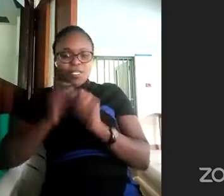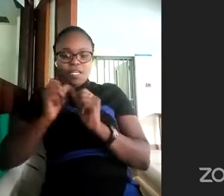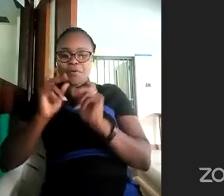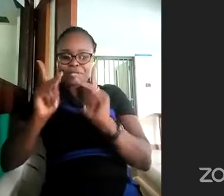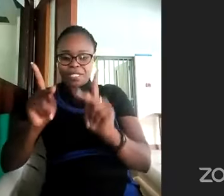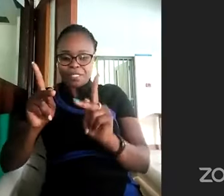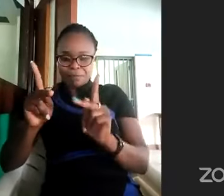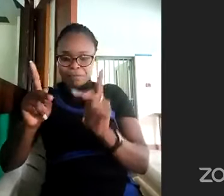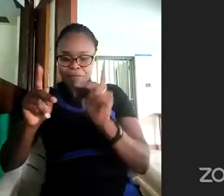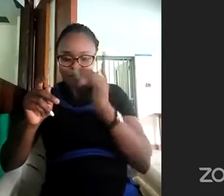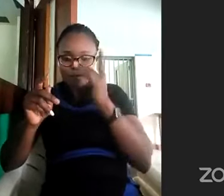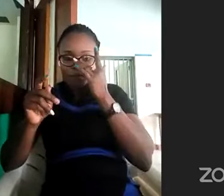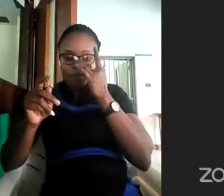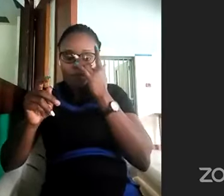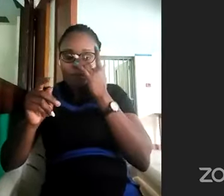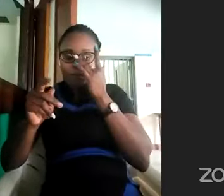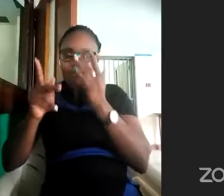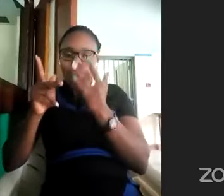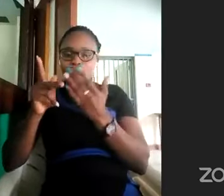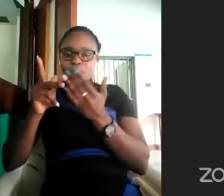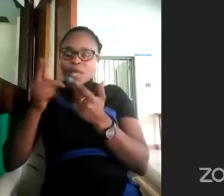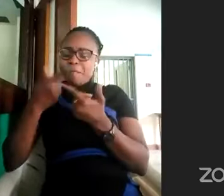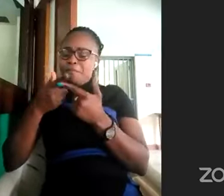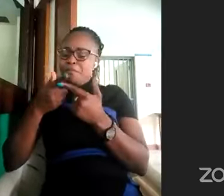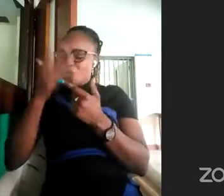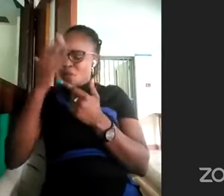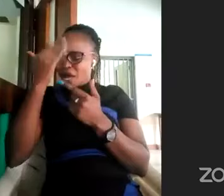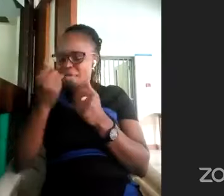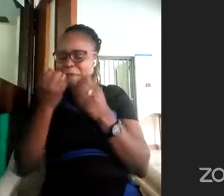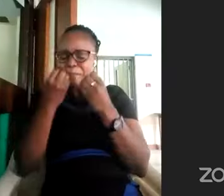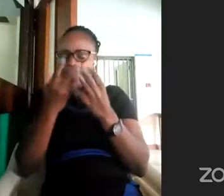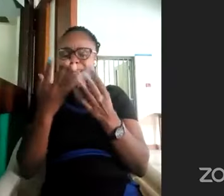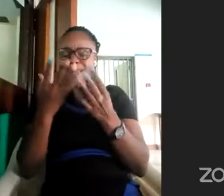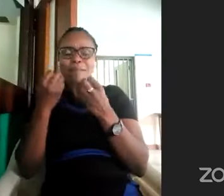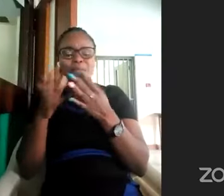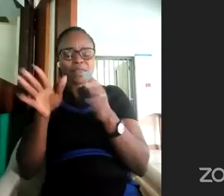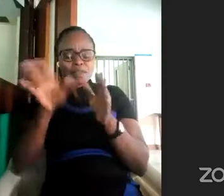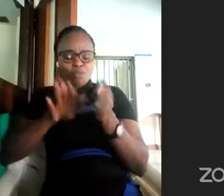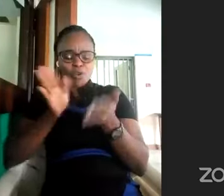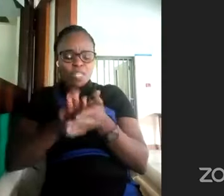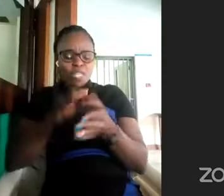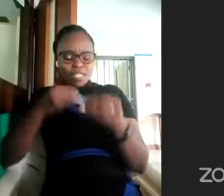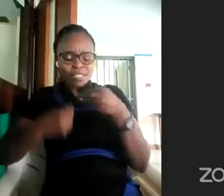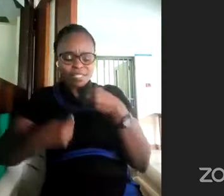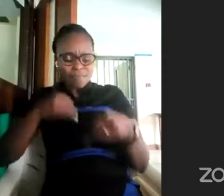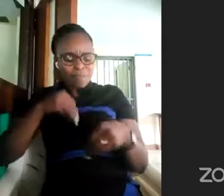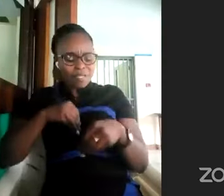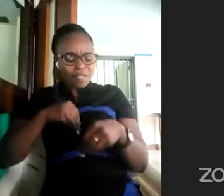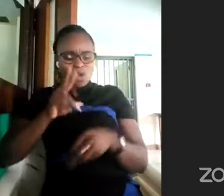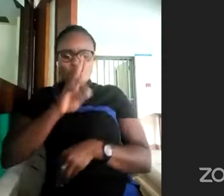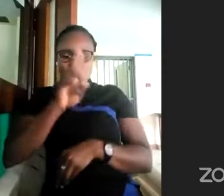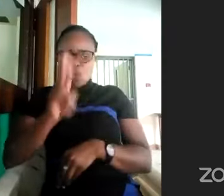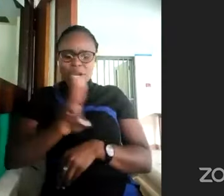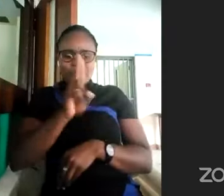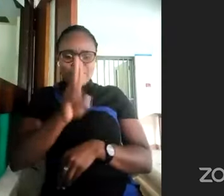wakajifungulia. Lakini wengi, wamama wengi walemavu wanatumia vile vitanda vya kawaida